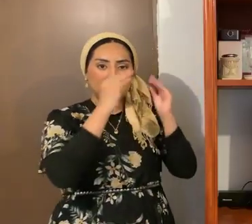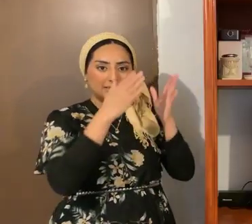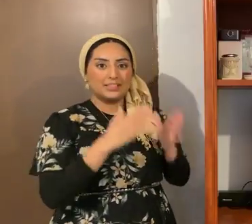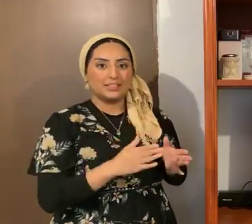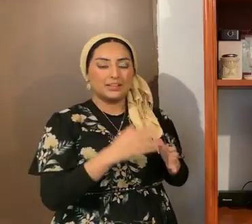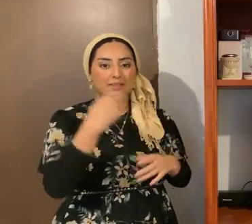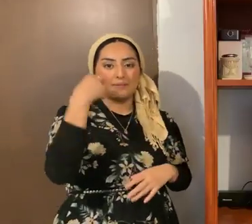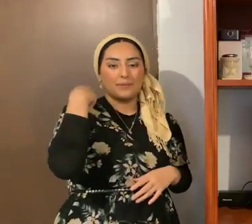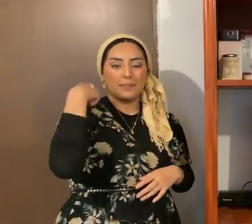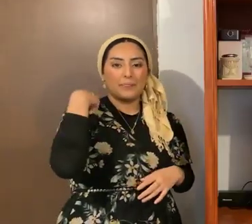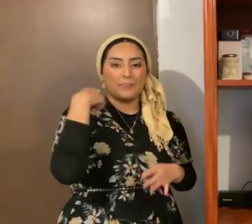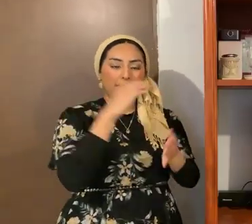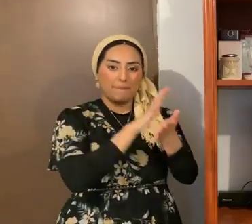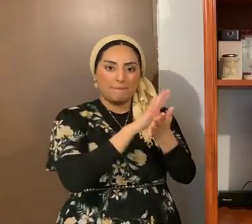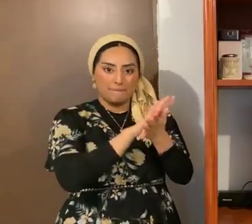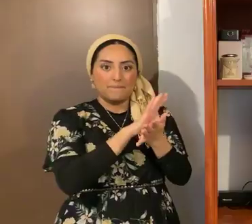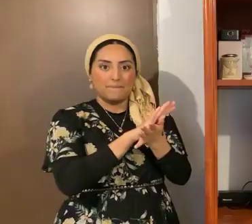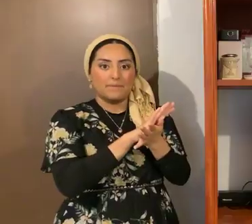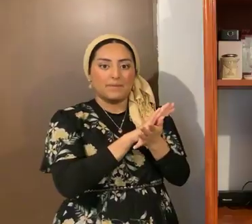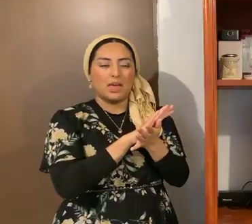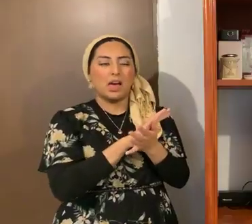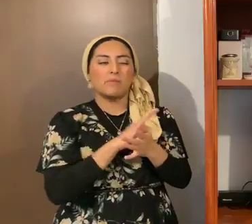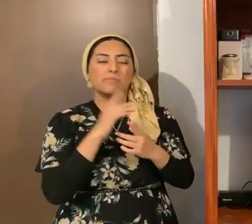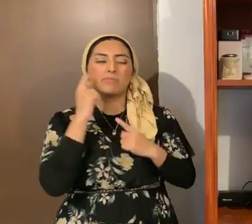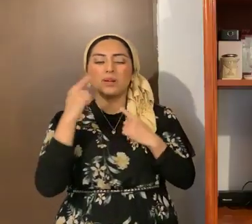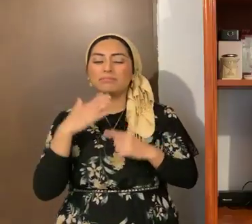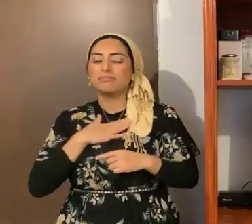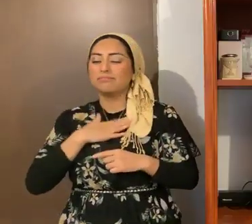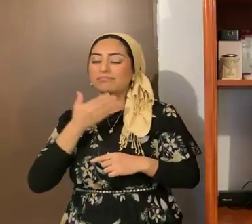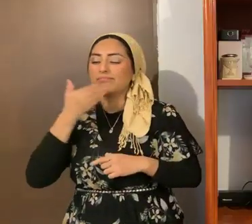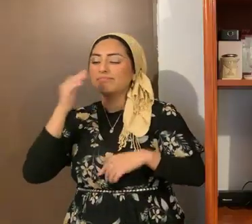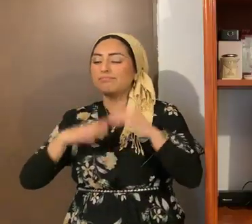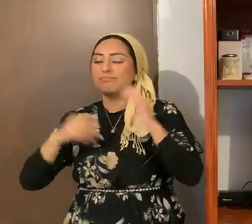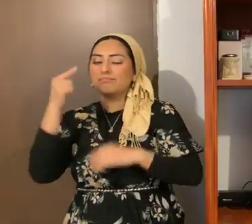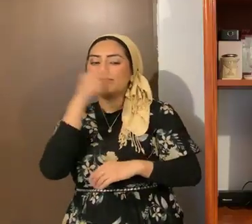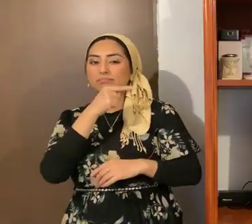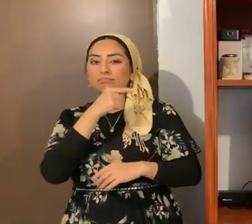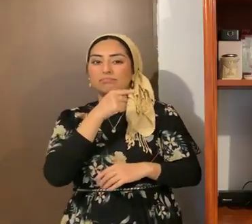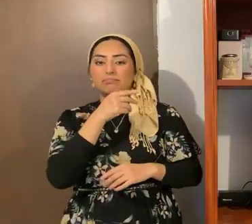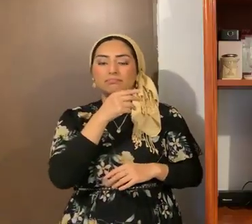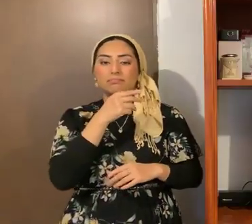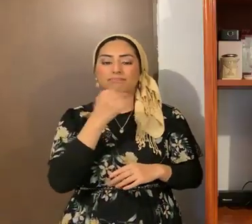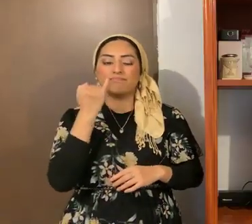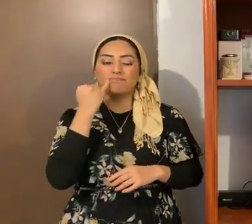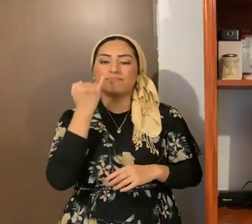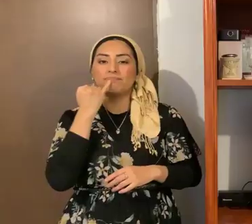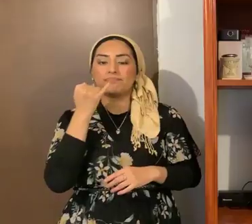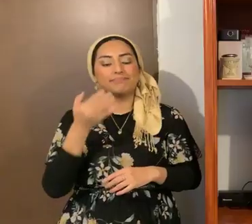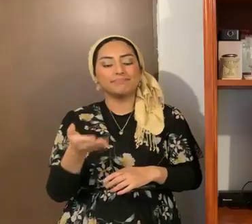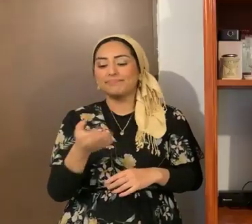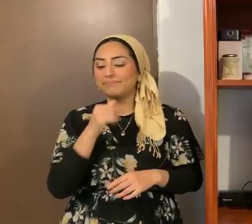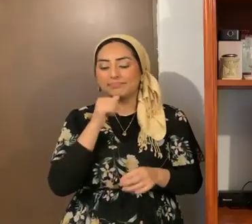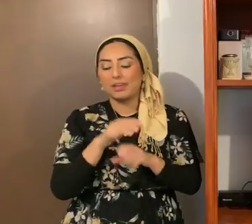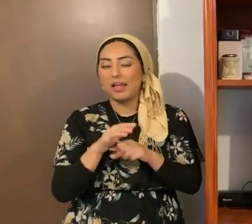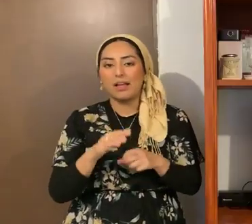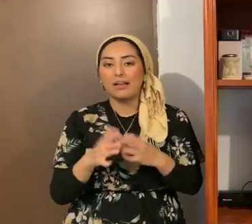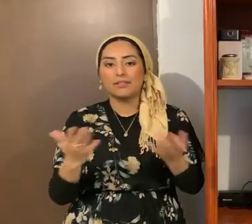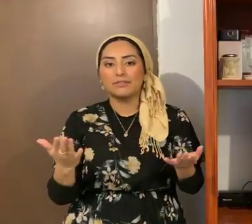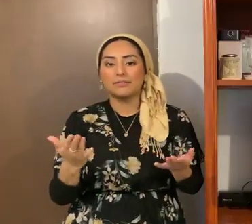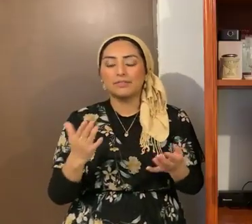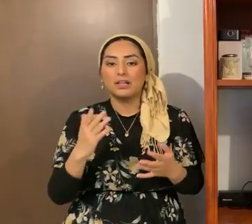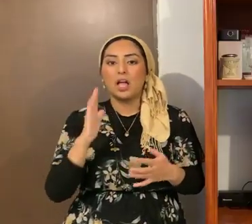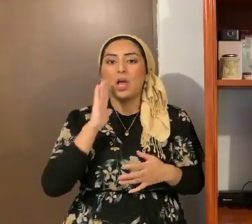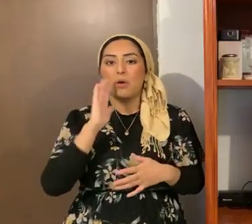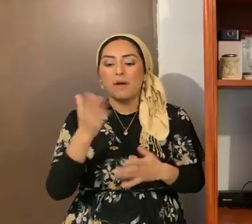maestras, la encargada de escuelita, etc. No, yo le haría así. No vas a dar el ancho, vas a quedar en ridículo y vas a quedar